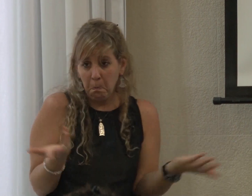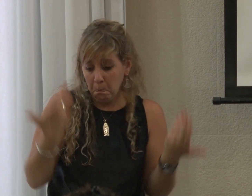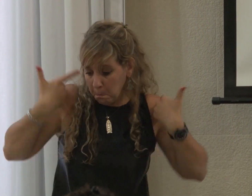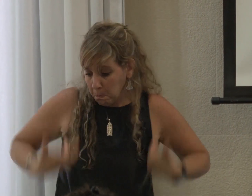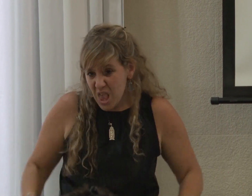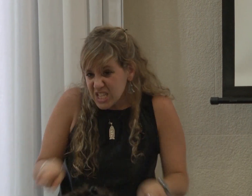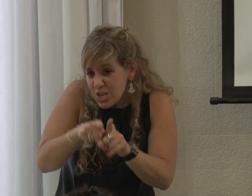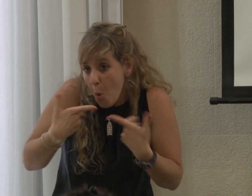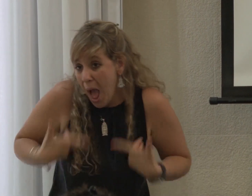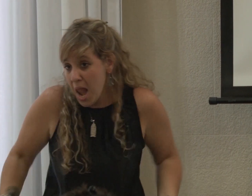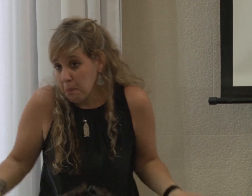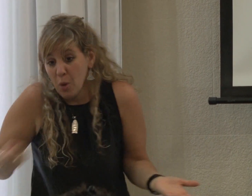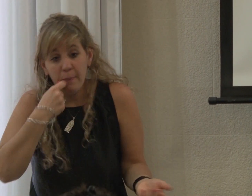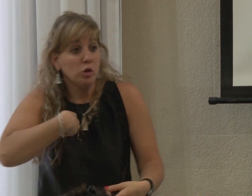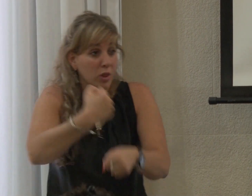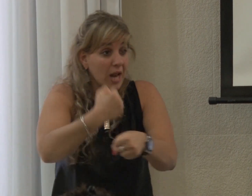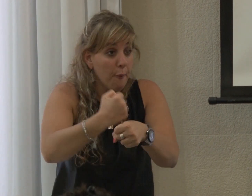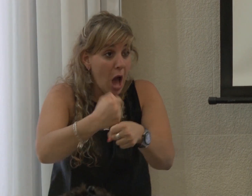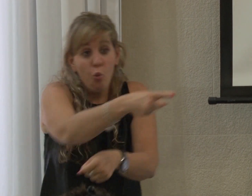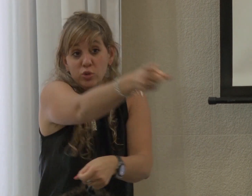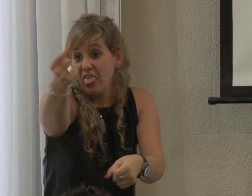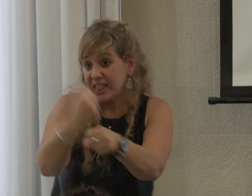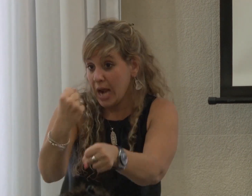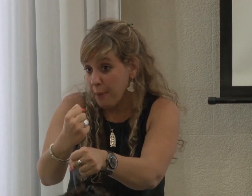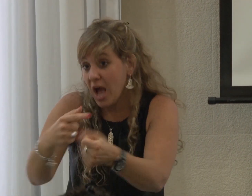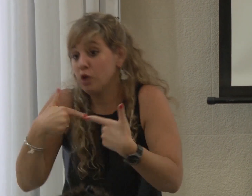leer y a escribir para comunicarnos con el mundo. Pero